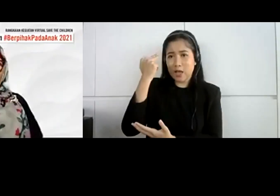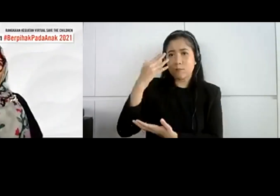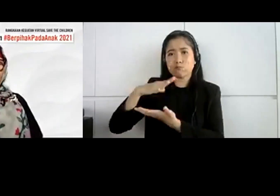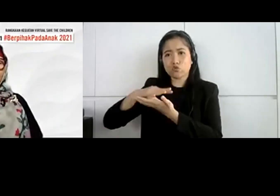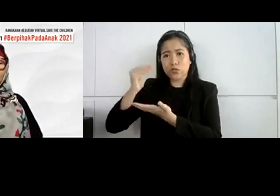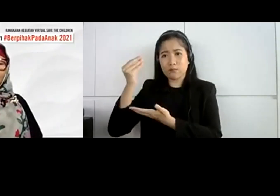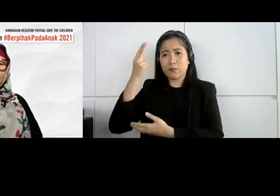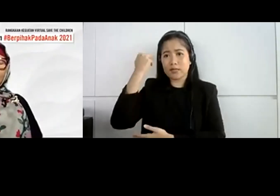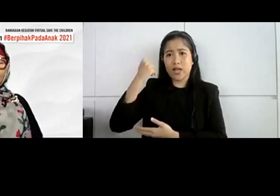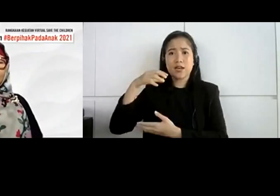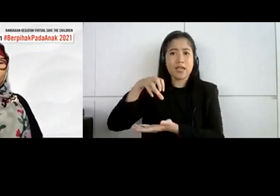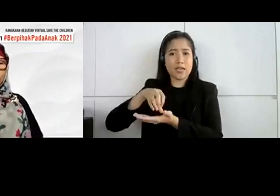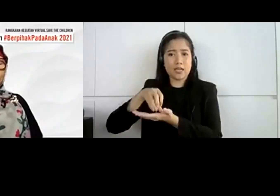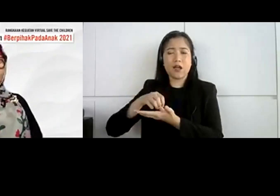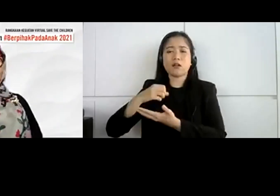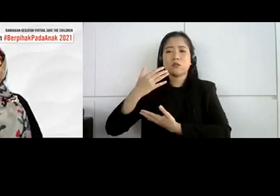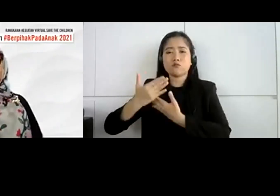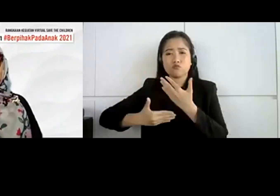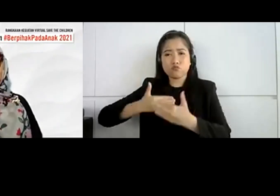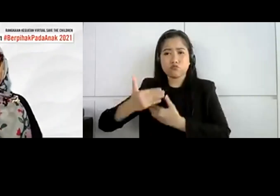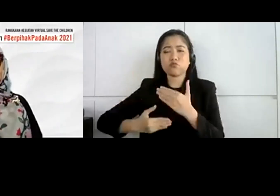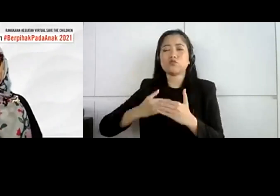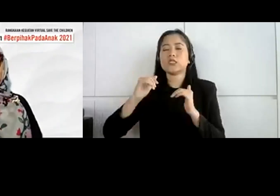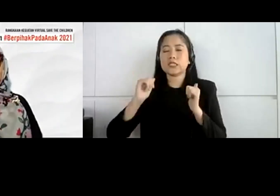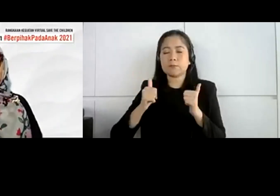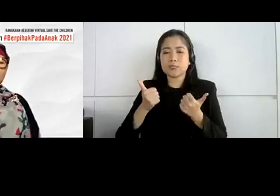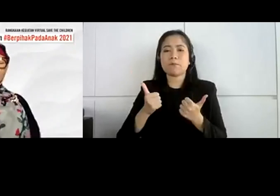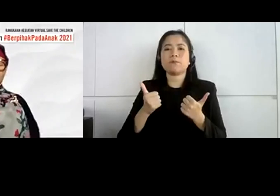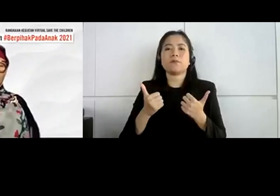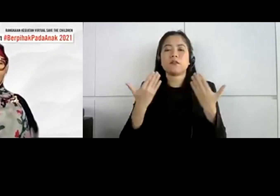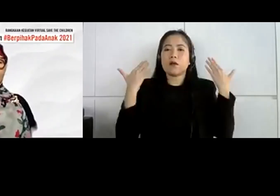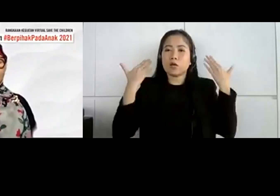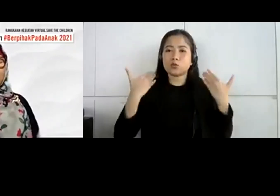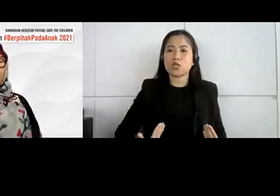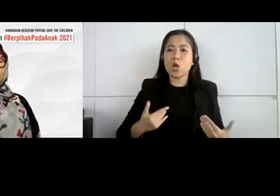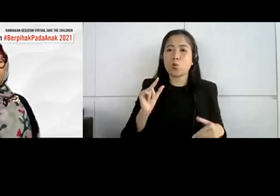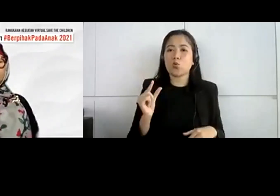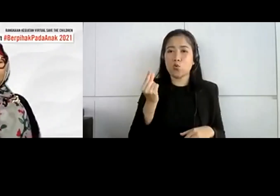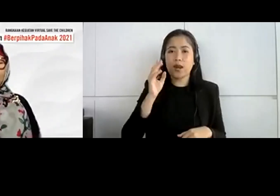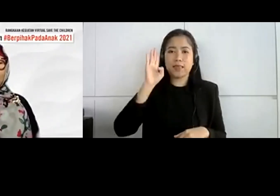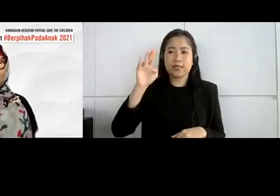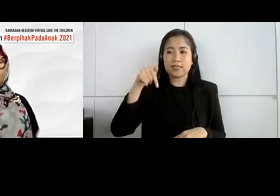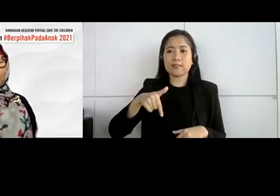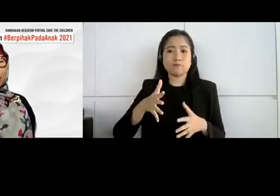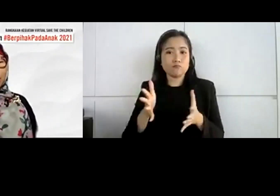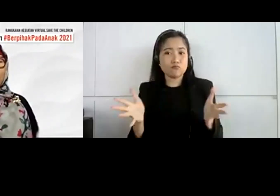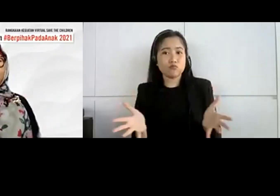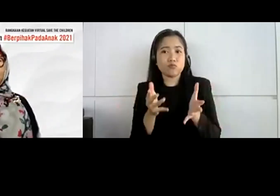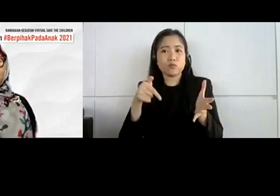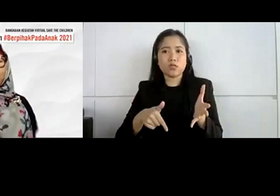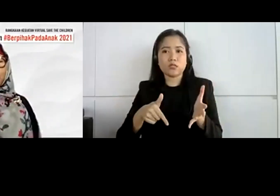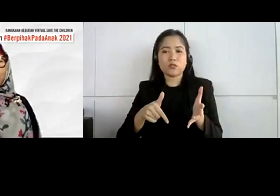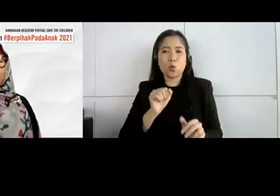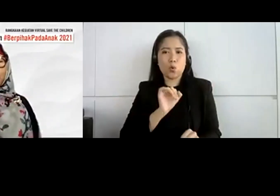daerah, mempersiapkan SDM unggul di masa yang akan datang, mendorong terlebih di masa pandemi ini